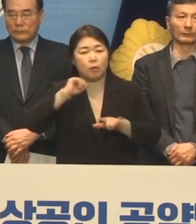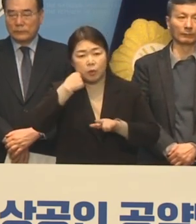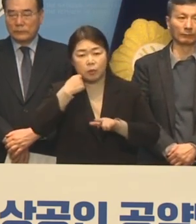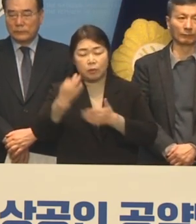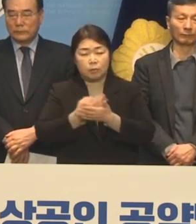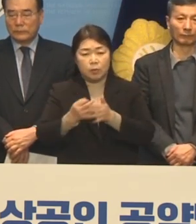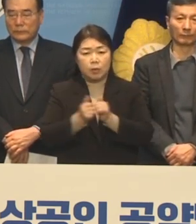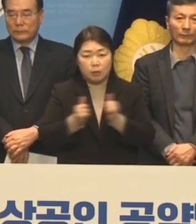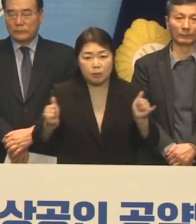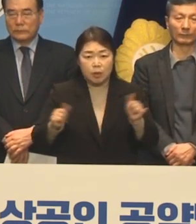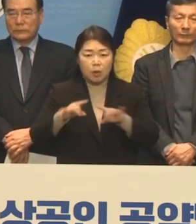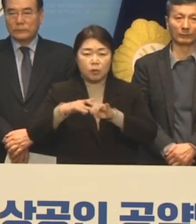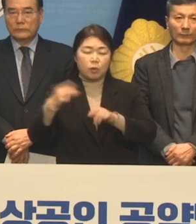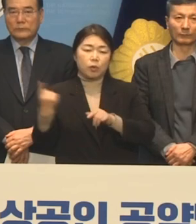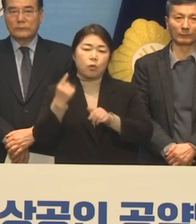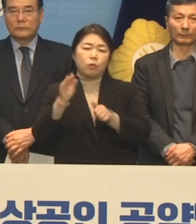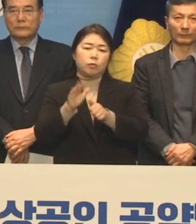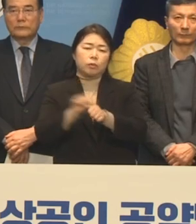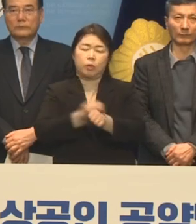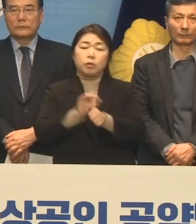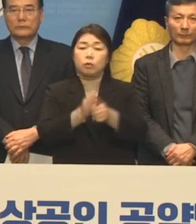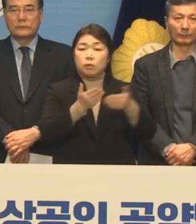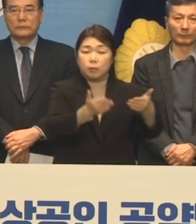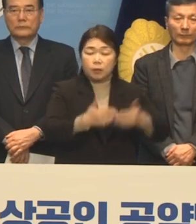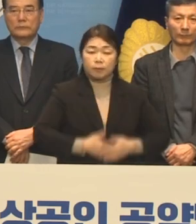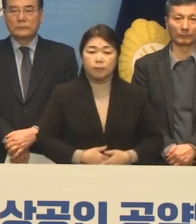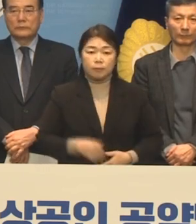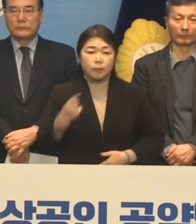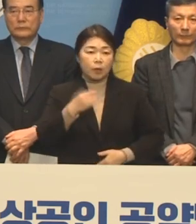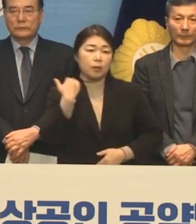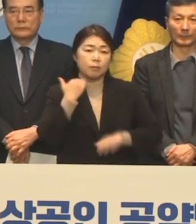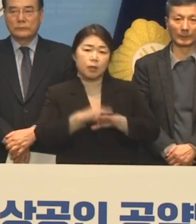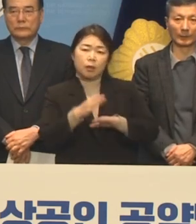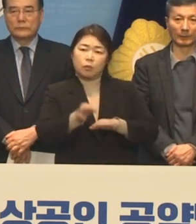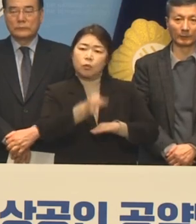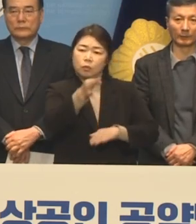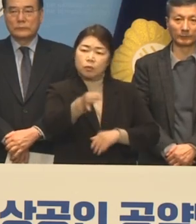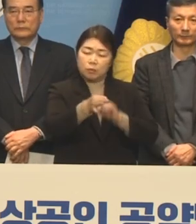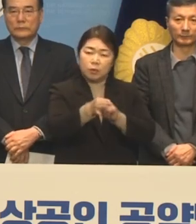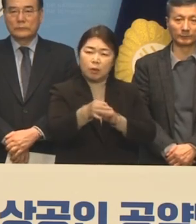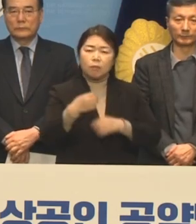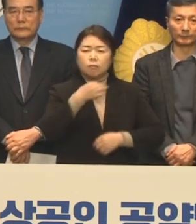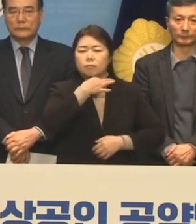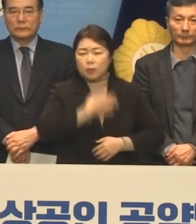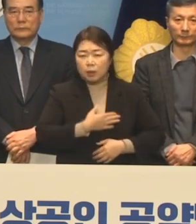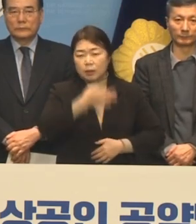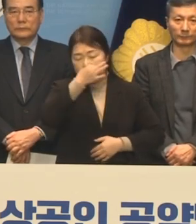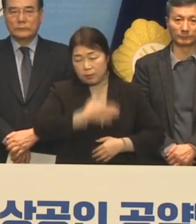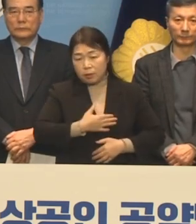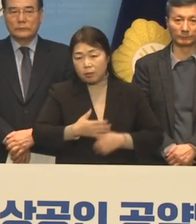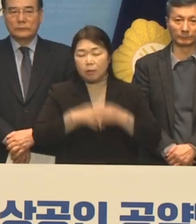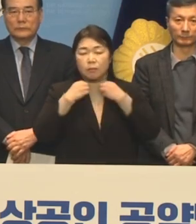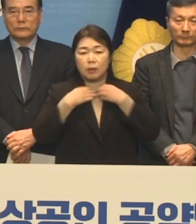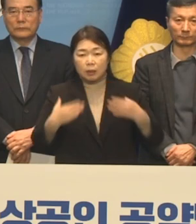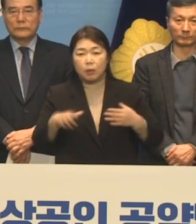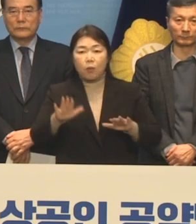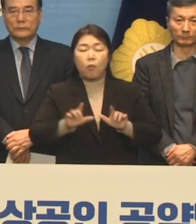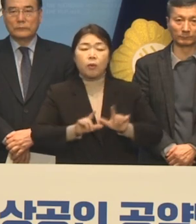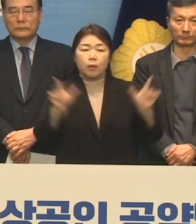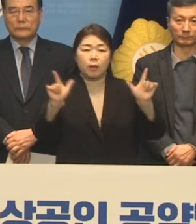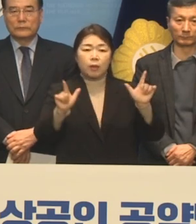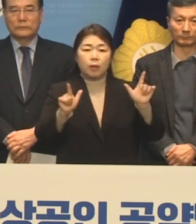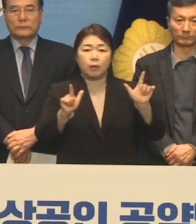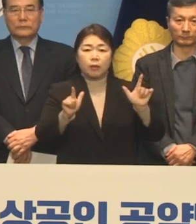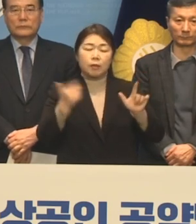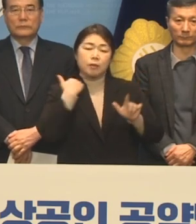지속 추진하겠습니다. 임대료는 소상공인 자영업자들의 가장 큰 부담 중에 하나입니다. 올해 일몰 예정인 착한